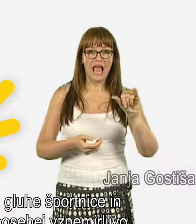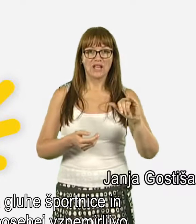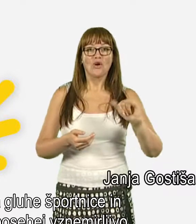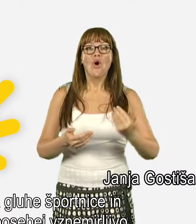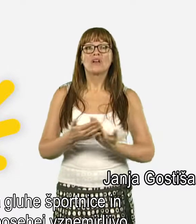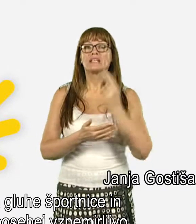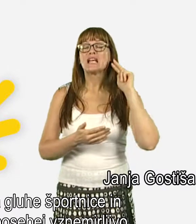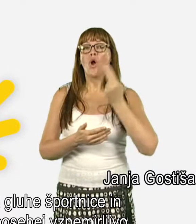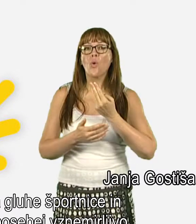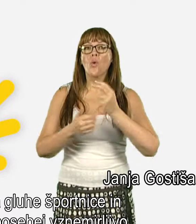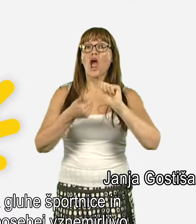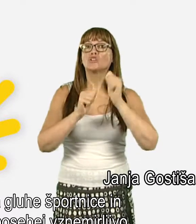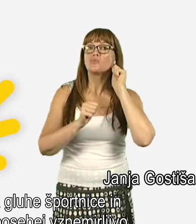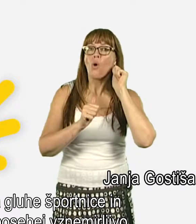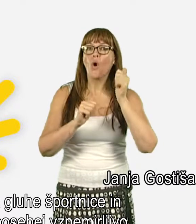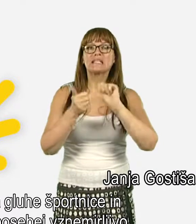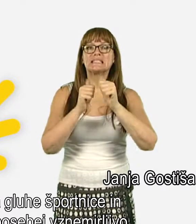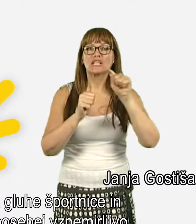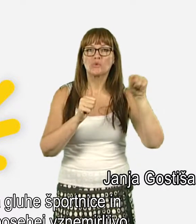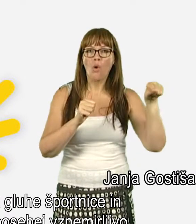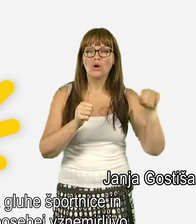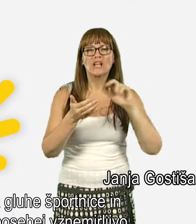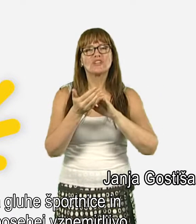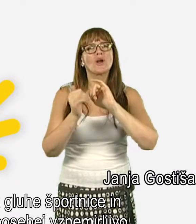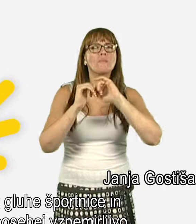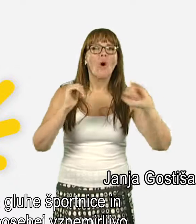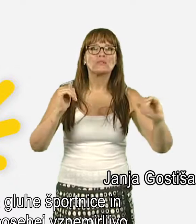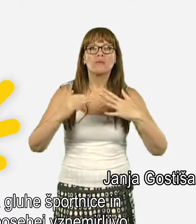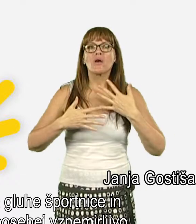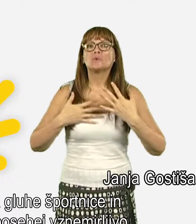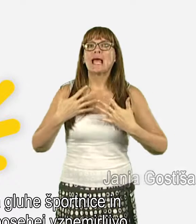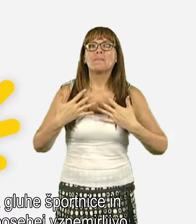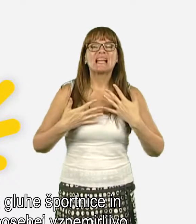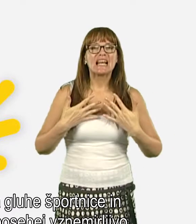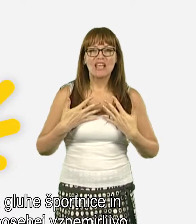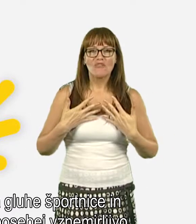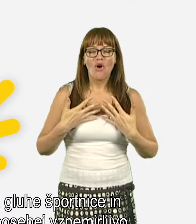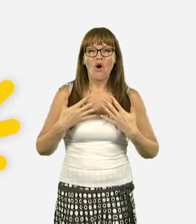To leto je za gluhe športnike in športnice še posebej vznemirljivo.